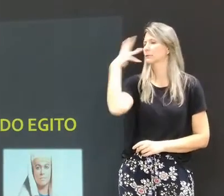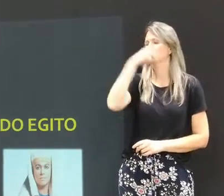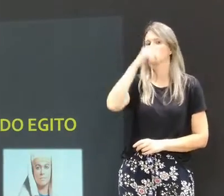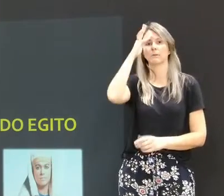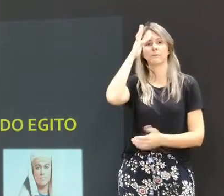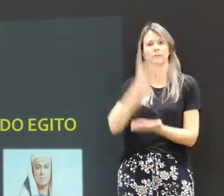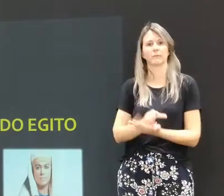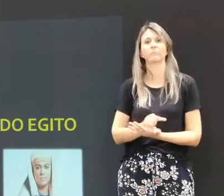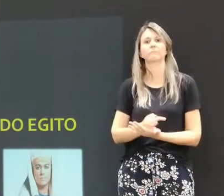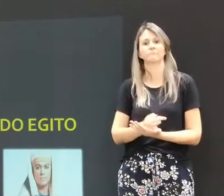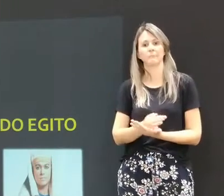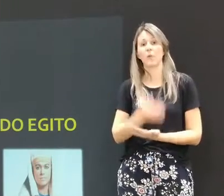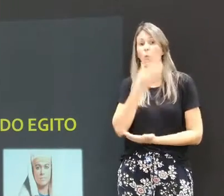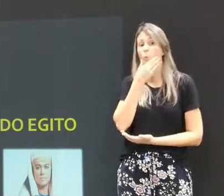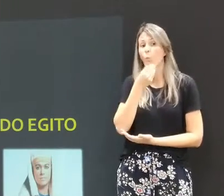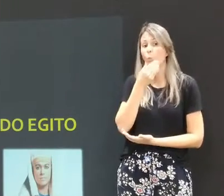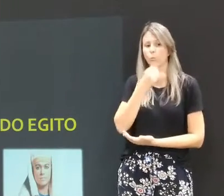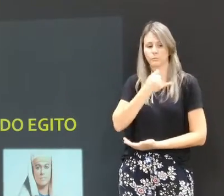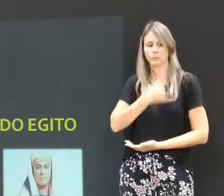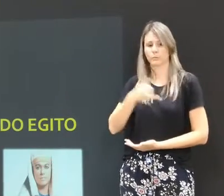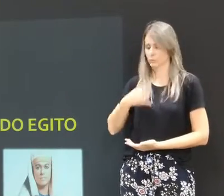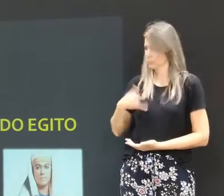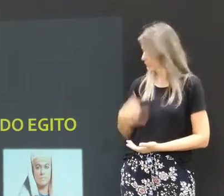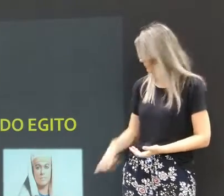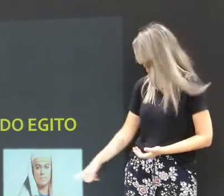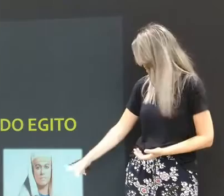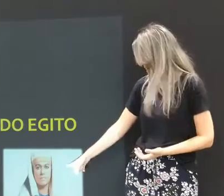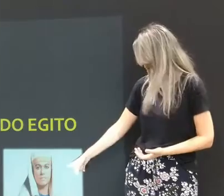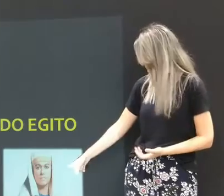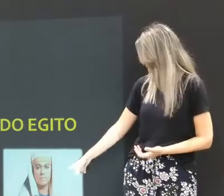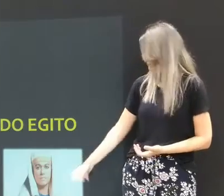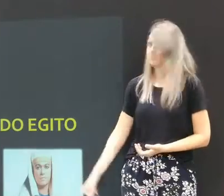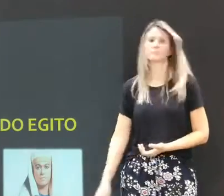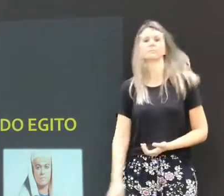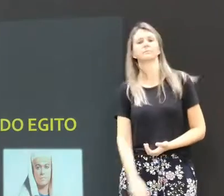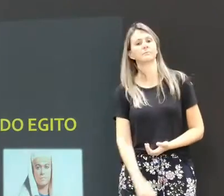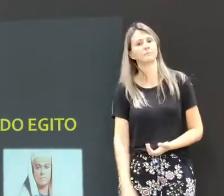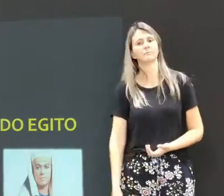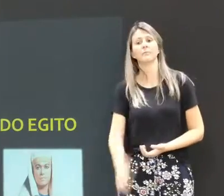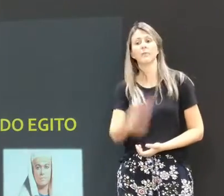É uma história muito bonita sobre fé. É José, o sinal dele fala sobre a fé de